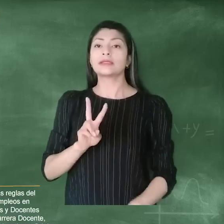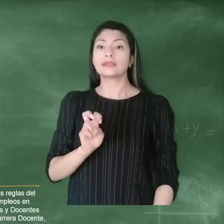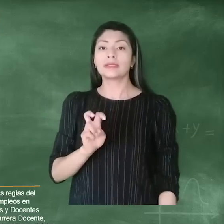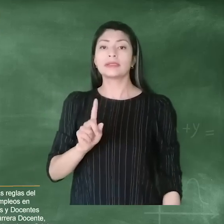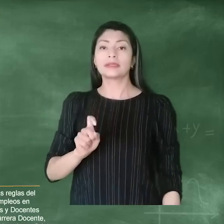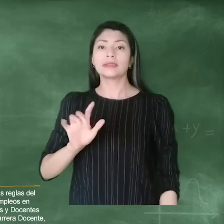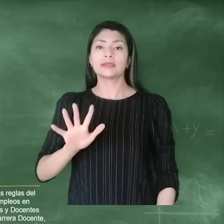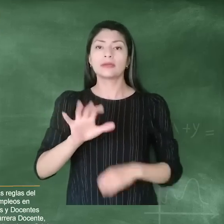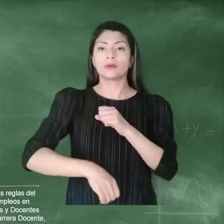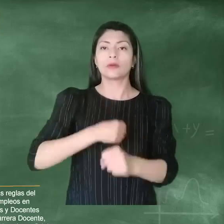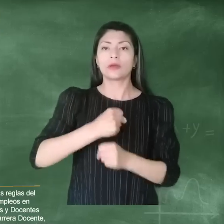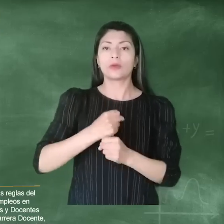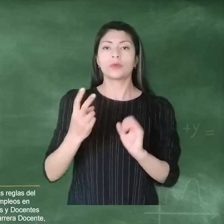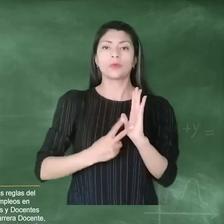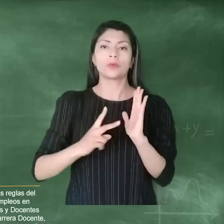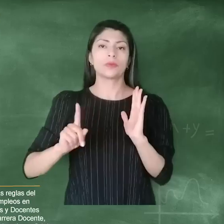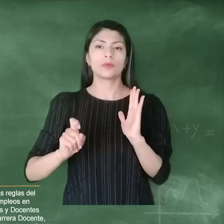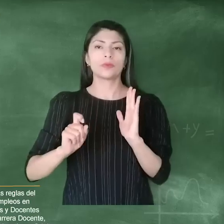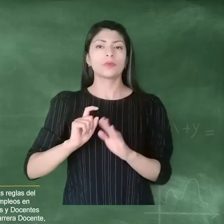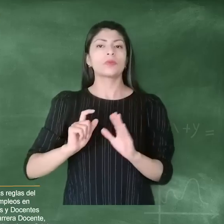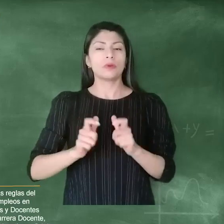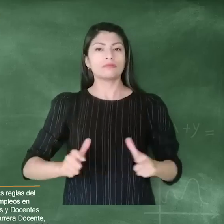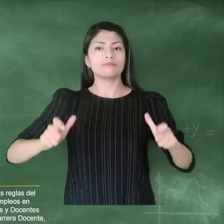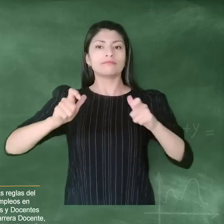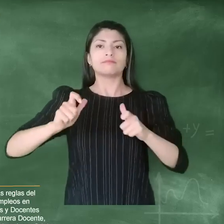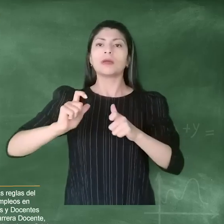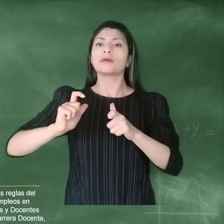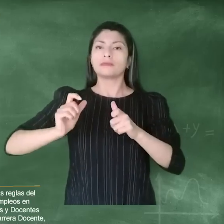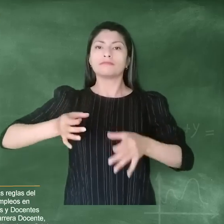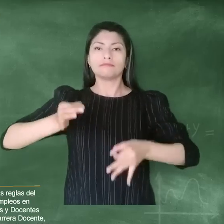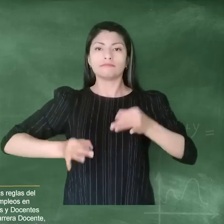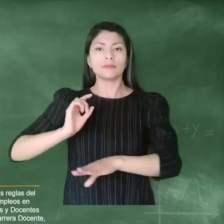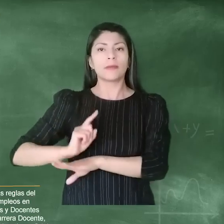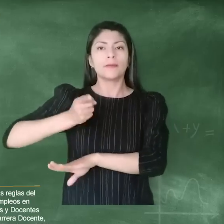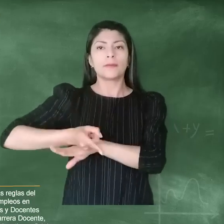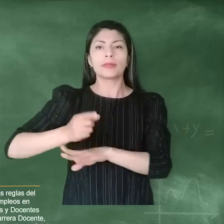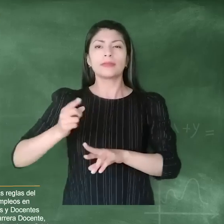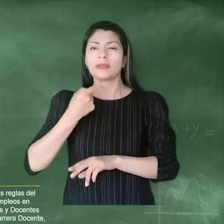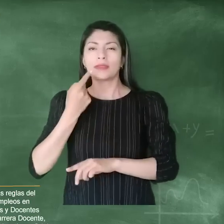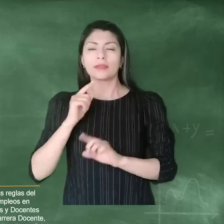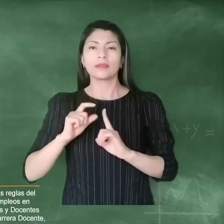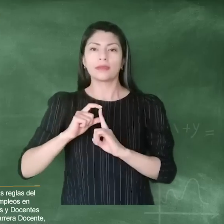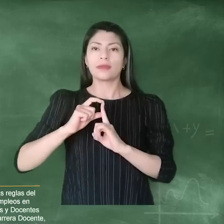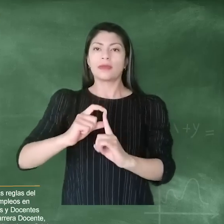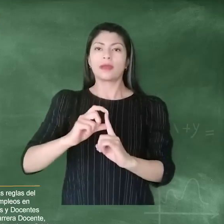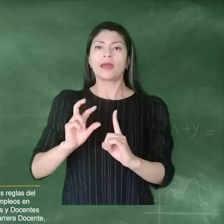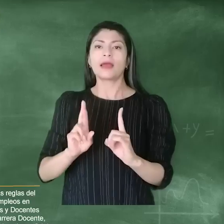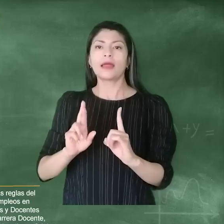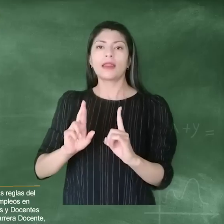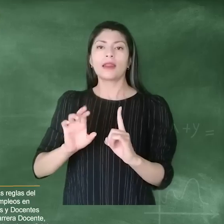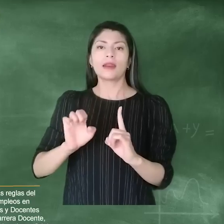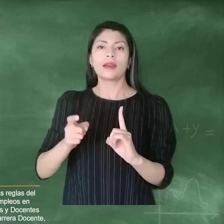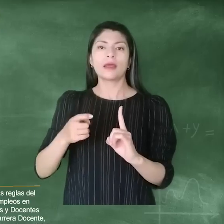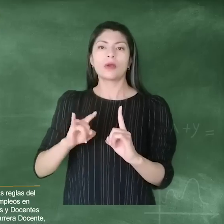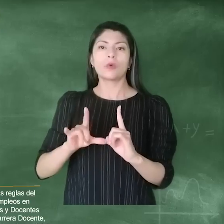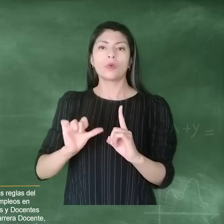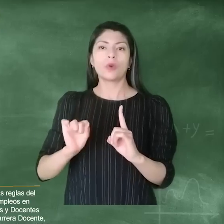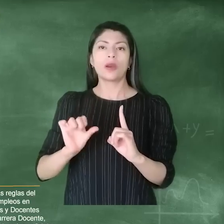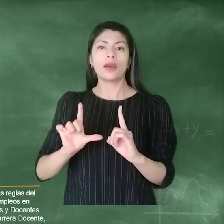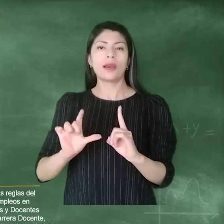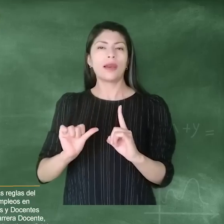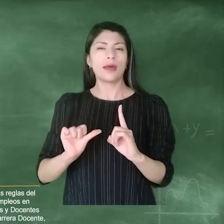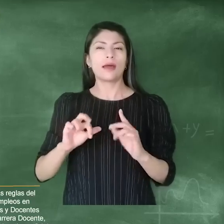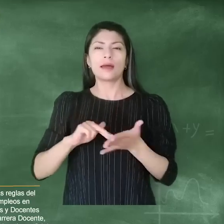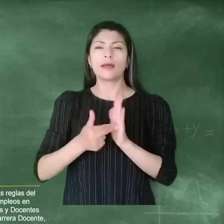sentencia C-175 de 2006, la Corte Constitucional declaró exequible la expresión el que regula